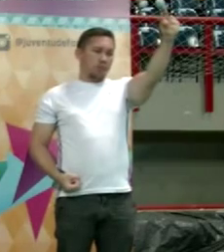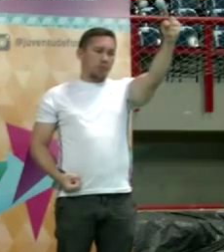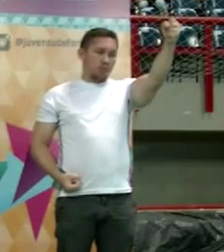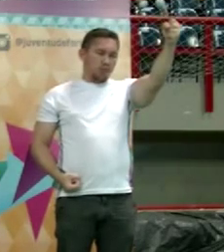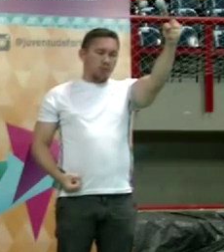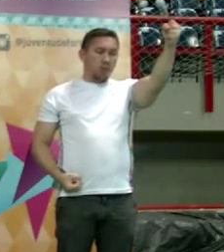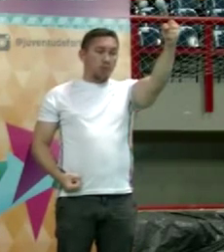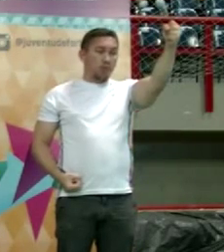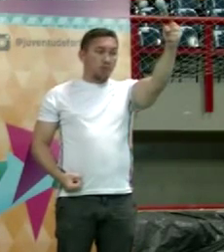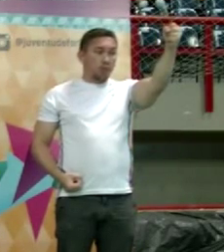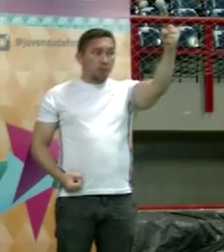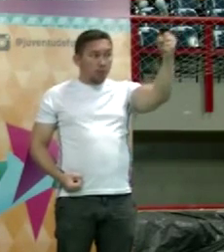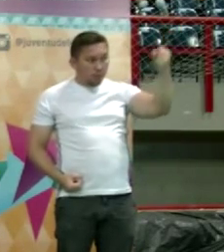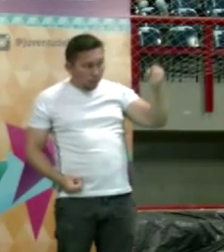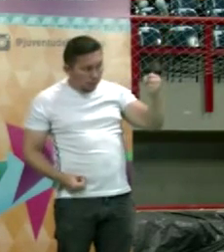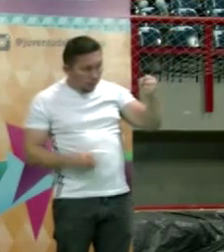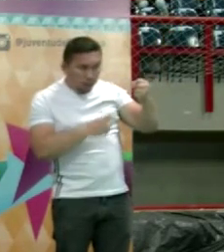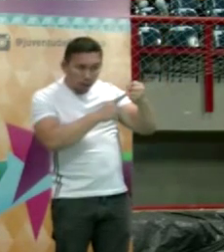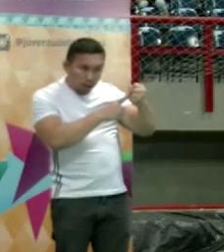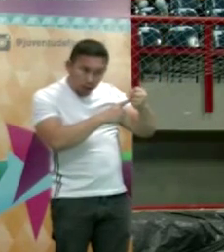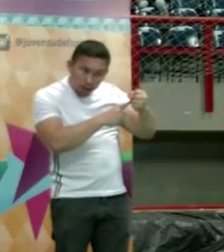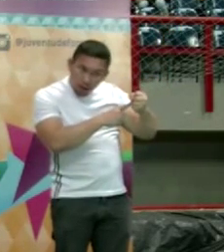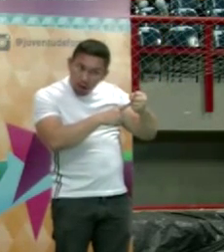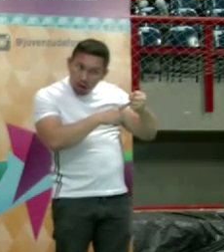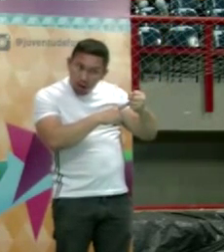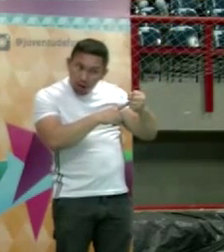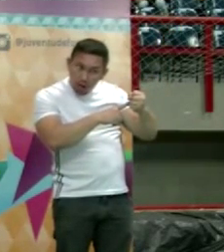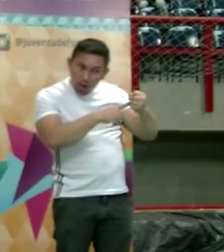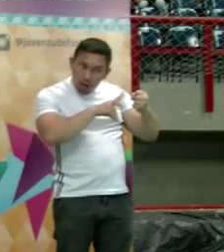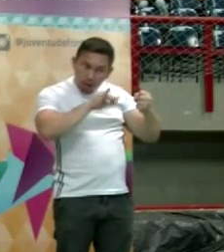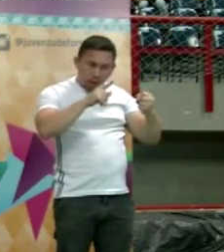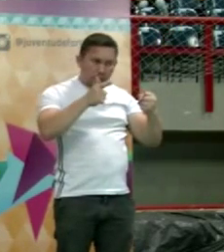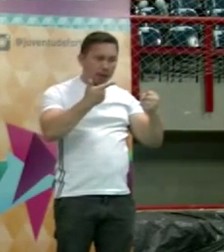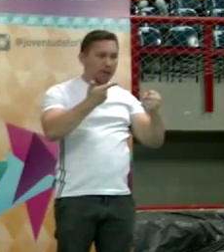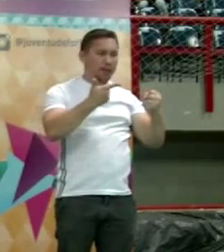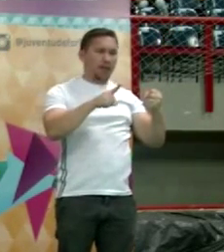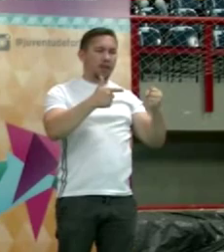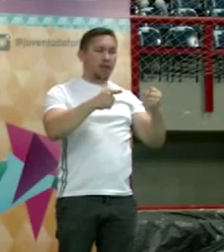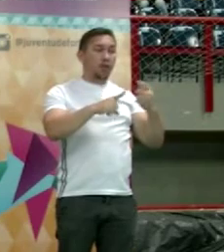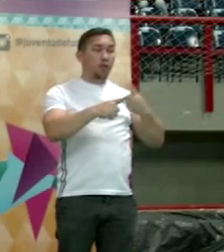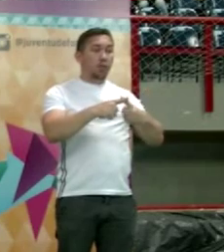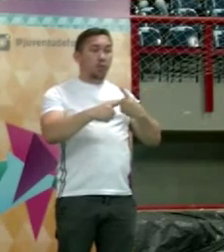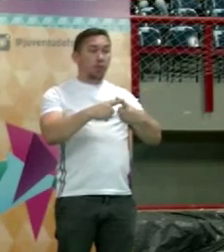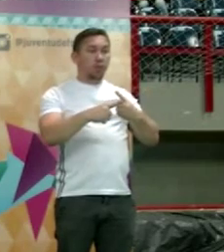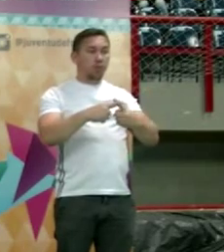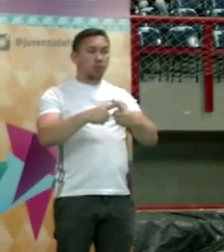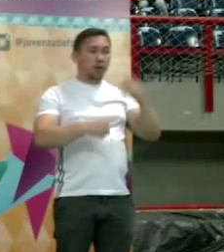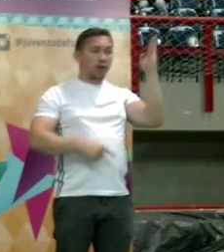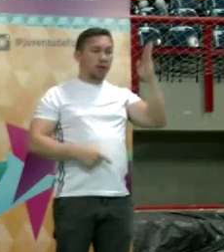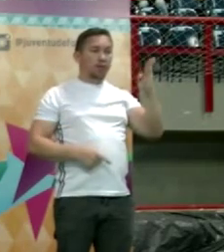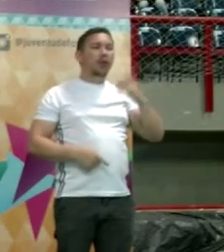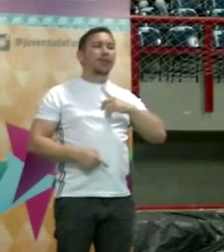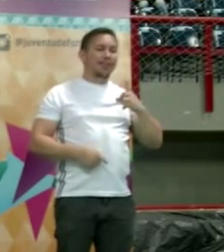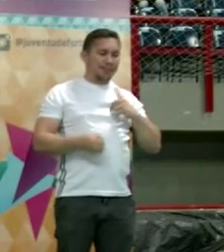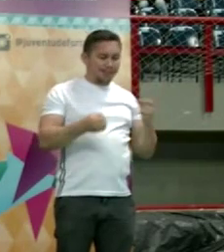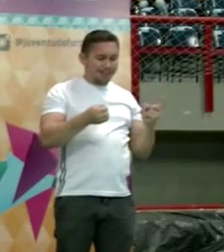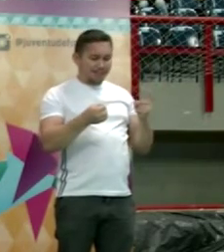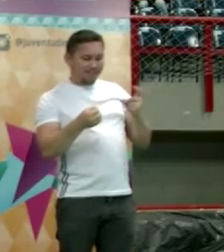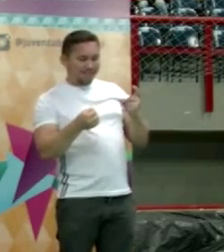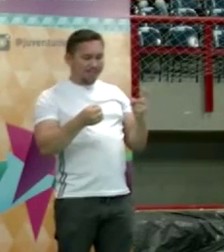independência, que não vai existir, porque o Brasil continua arriscado a